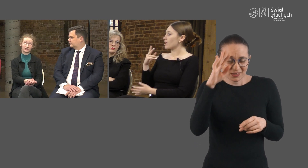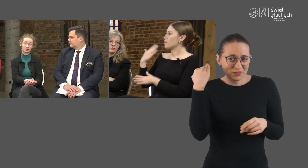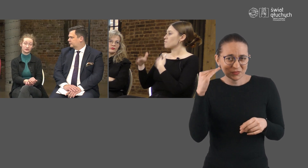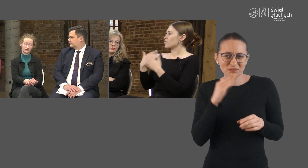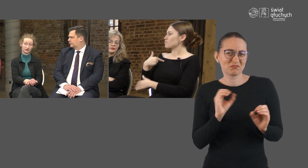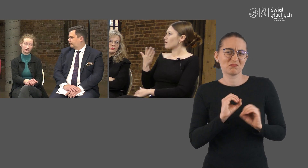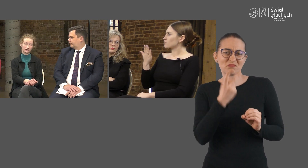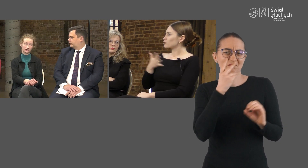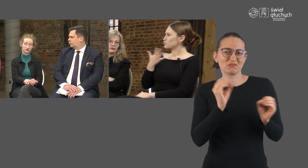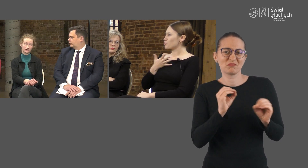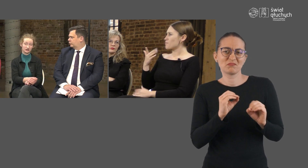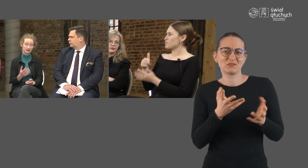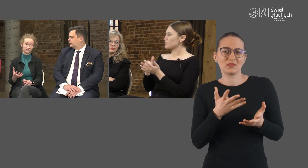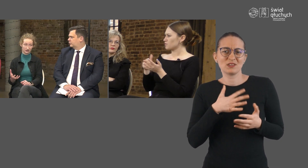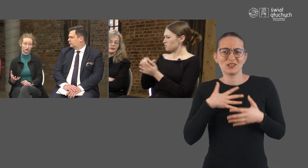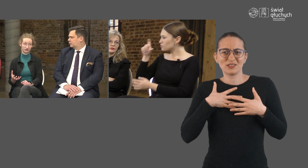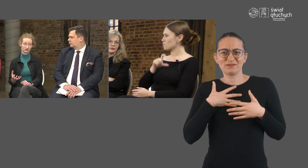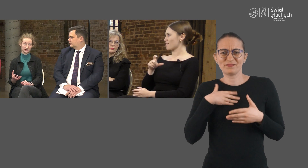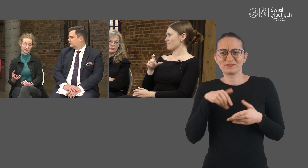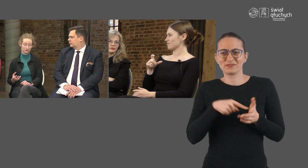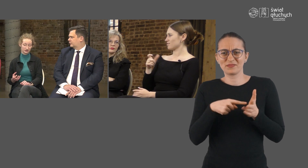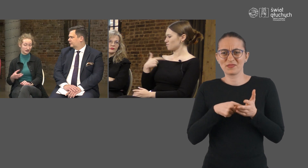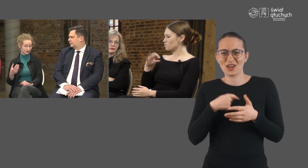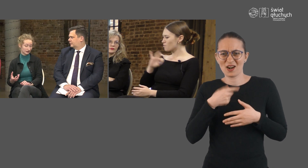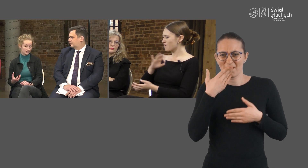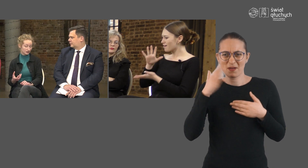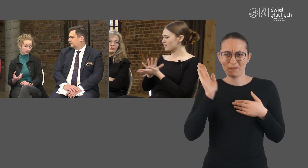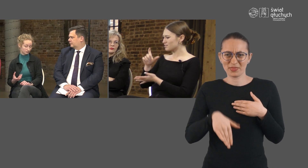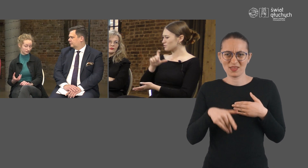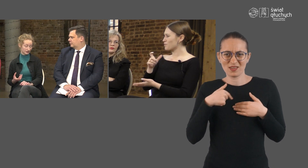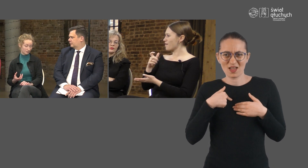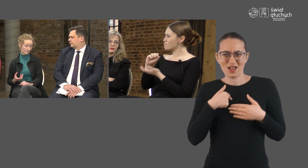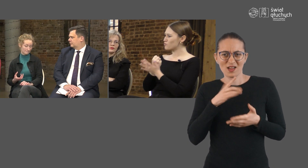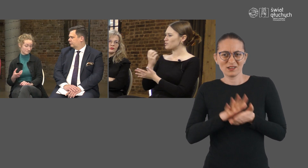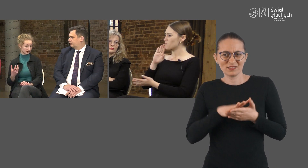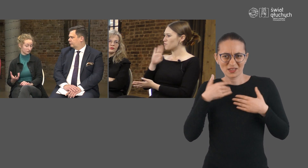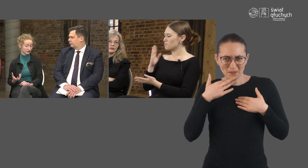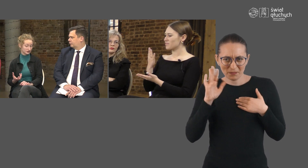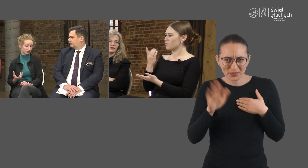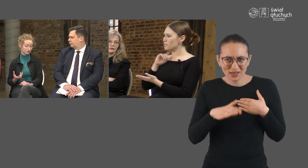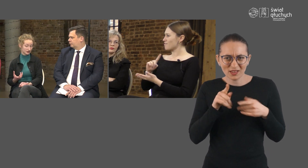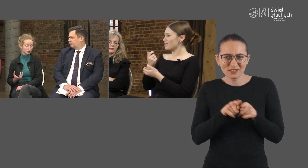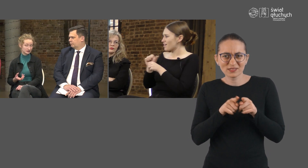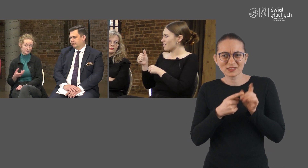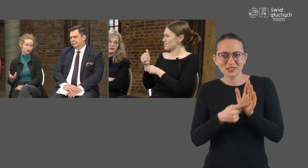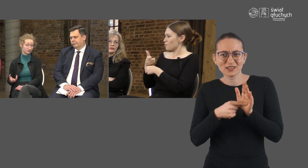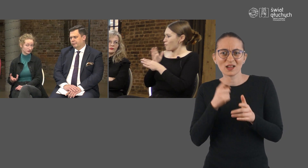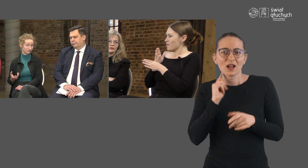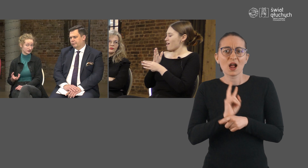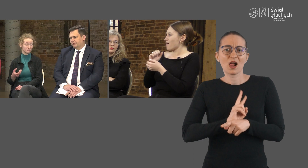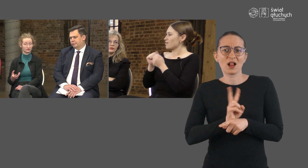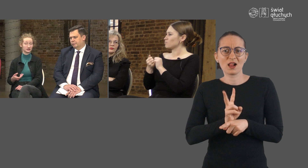ogóle uważałam, że to jest coś stricte złego, że to jest jakaś moja zła cecha, którą powinnam maskować, albo przynajmniej starać